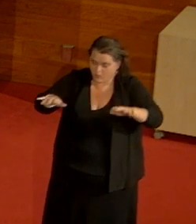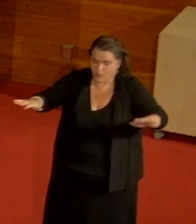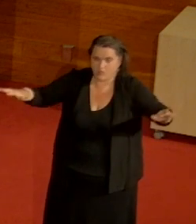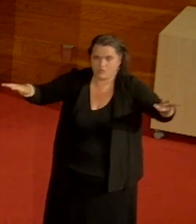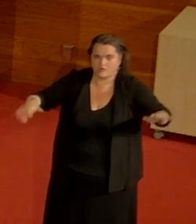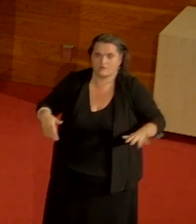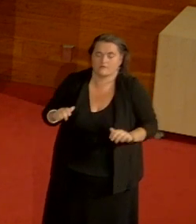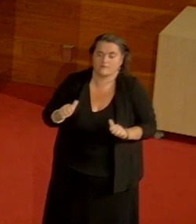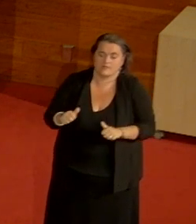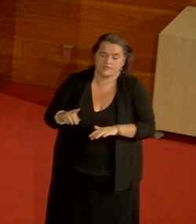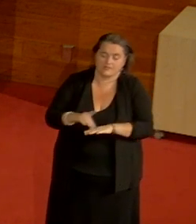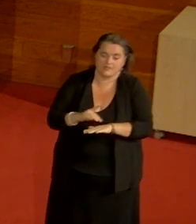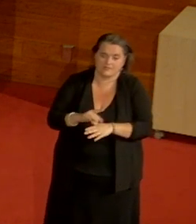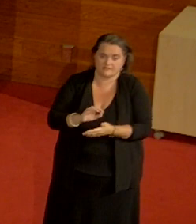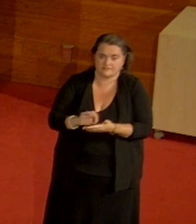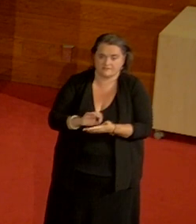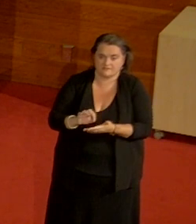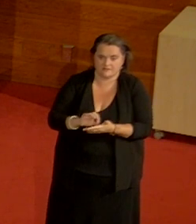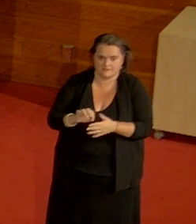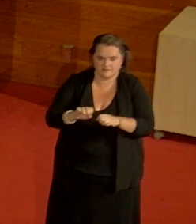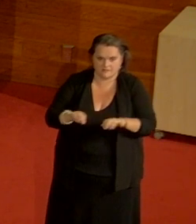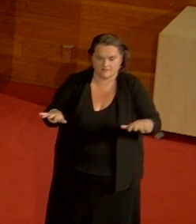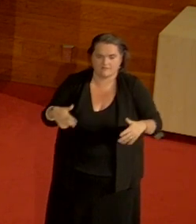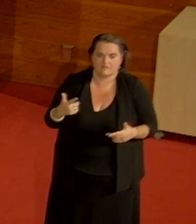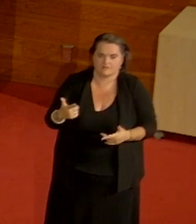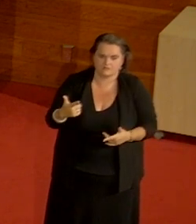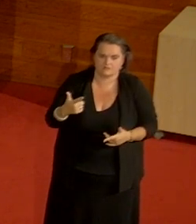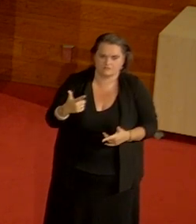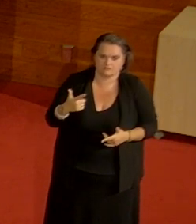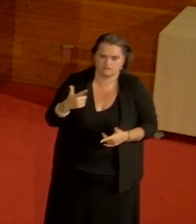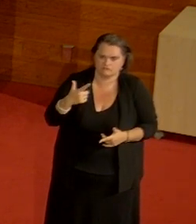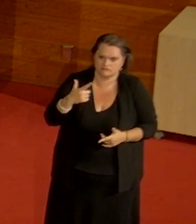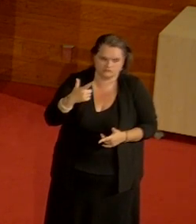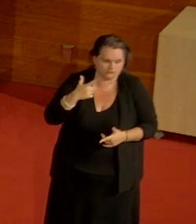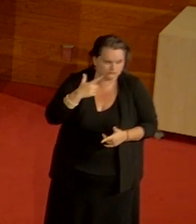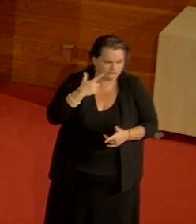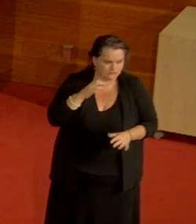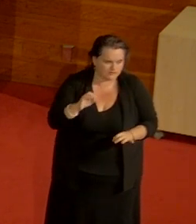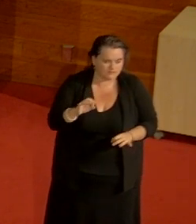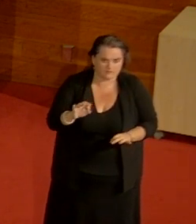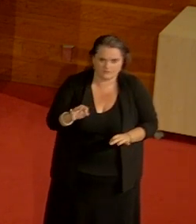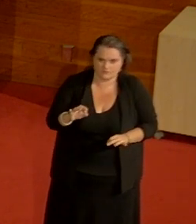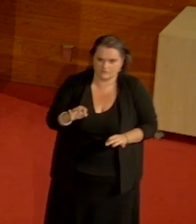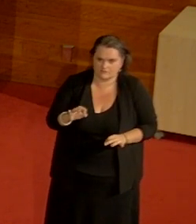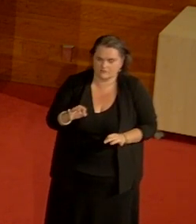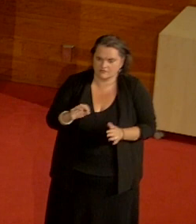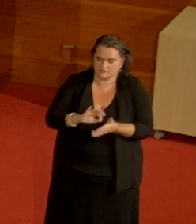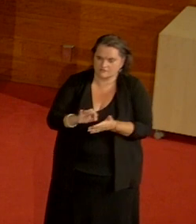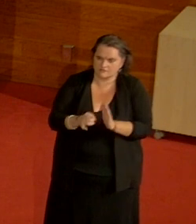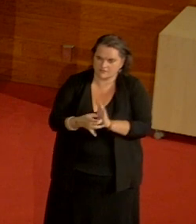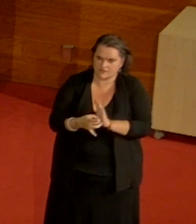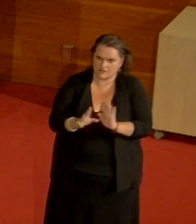a digitalizar esos servicios eh Por supuesto se pueden poner en riesgo eh eh la calidad de esos de esos